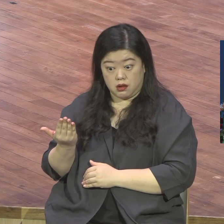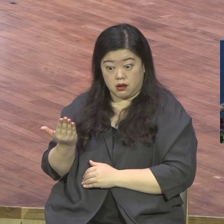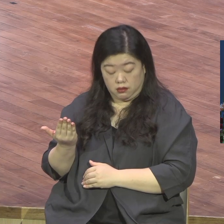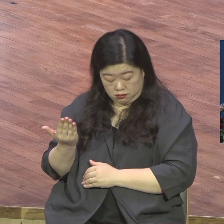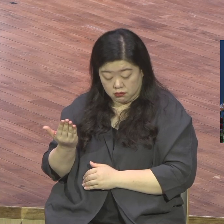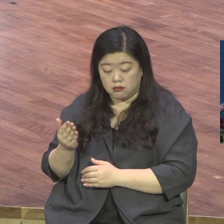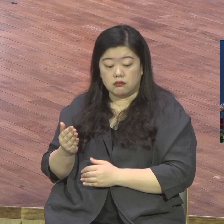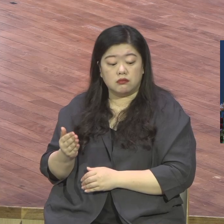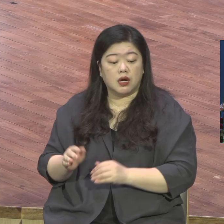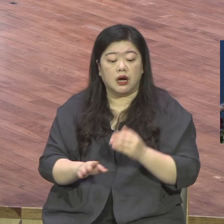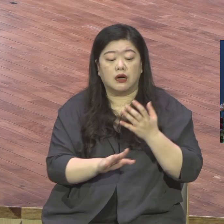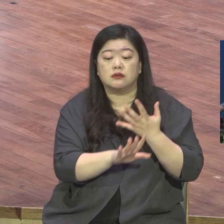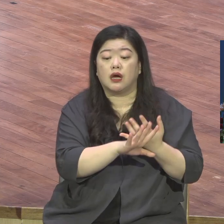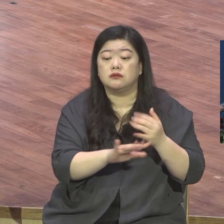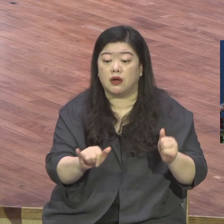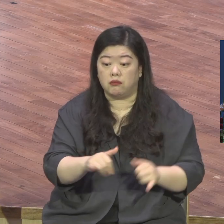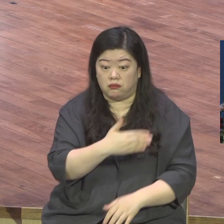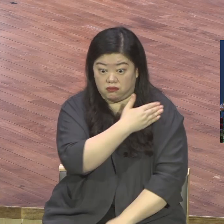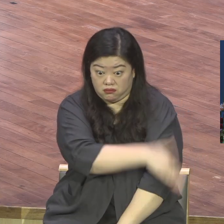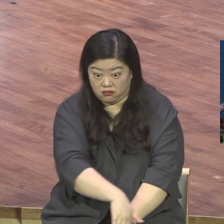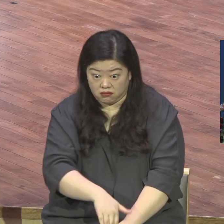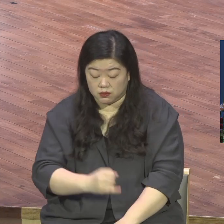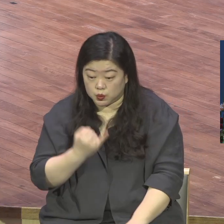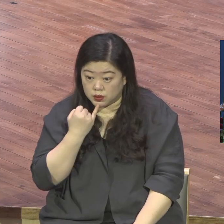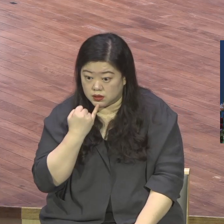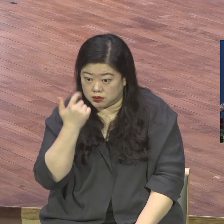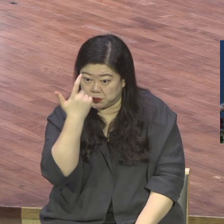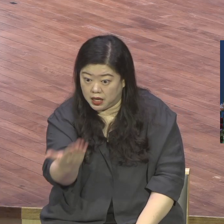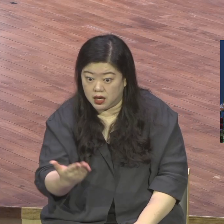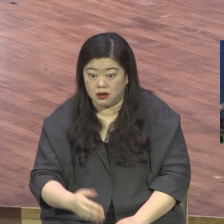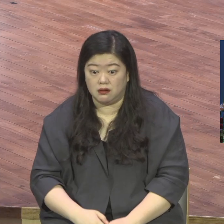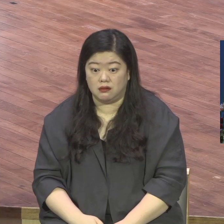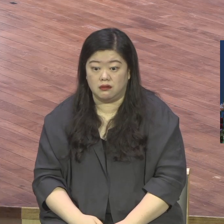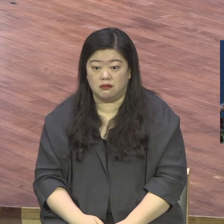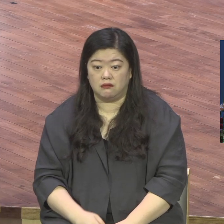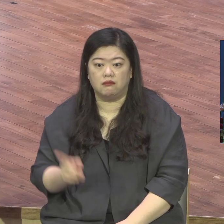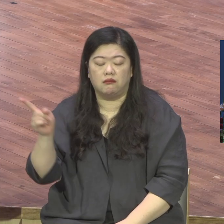관계를 화목하게 하기 위해서